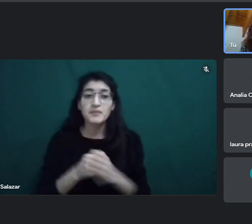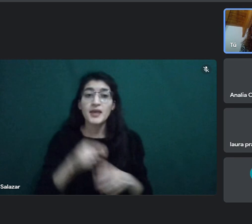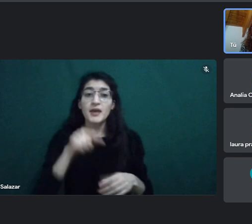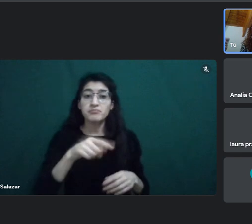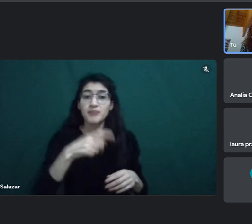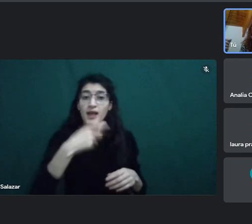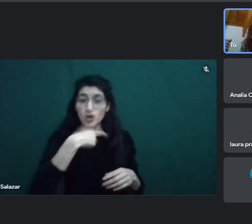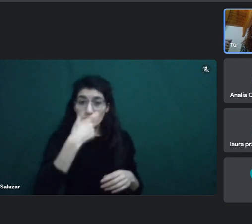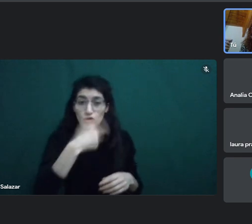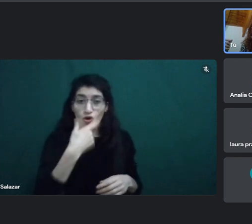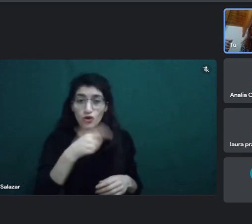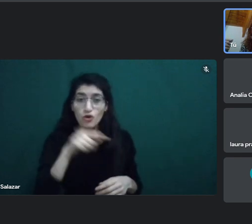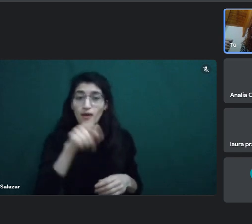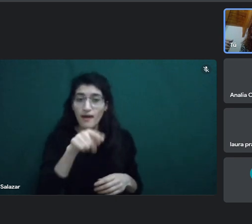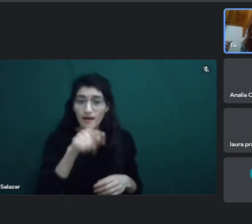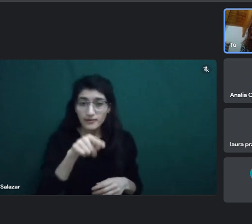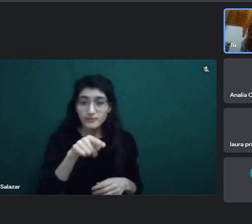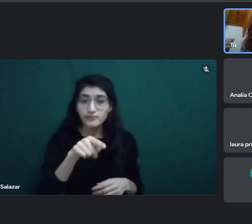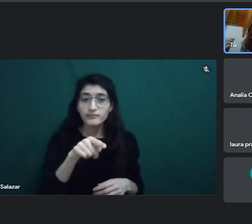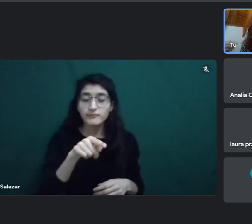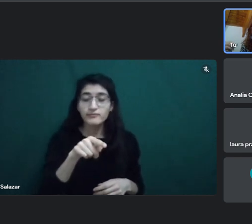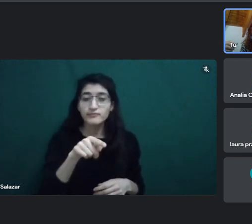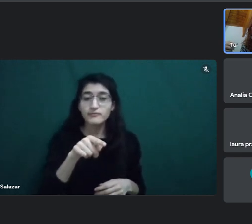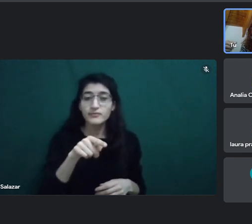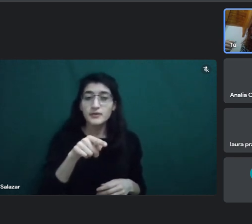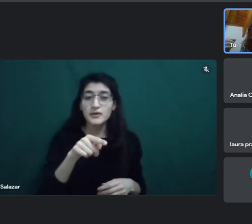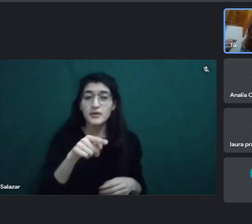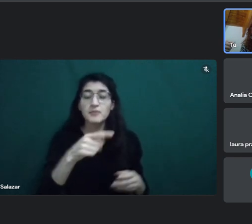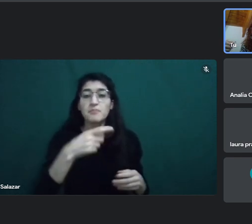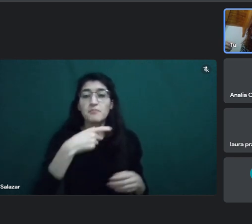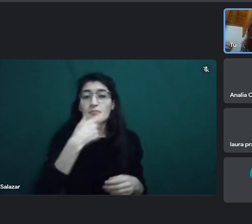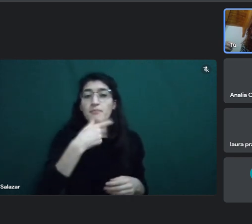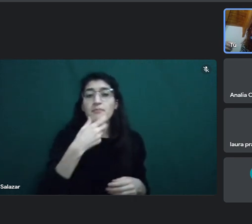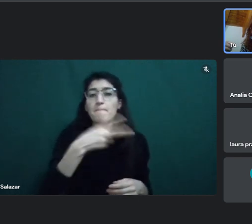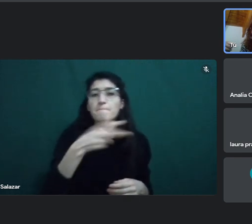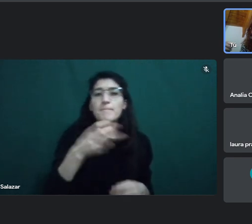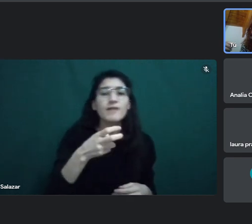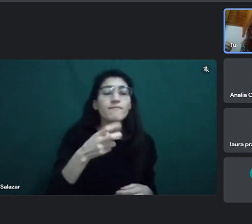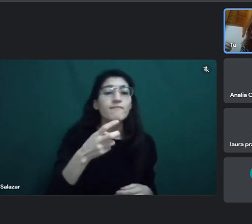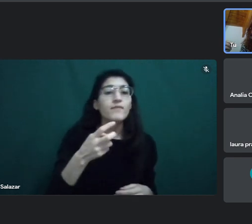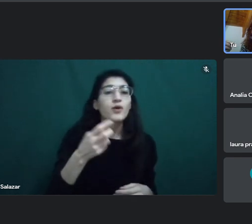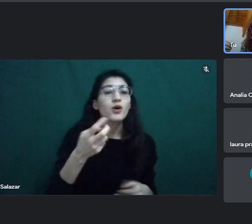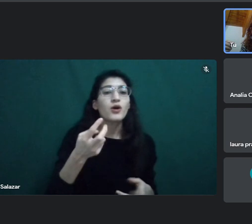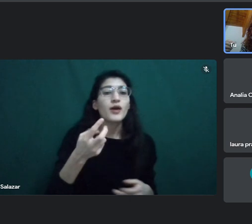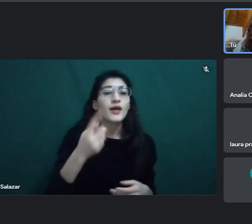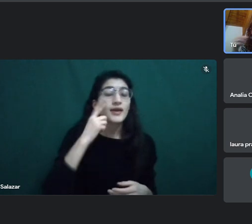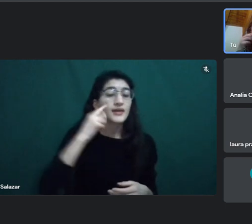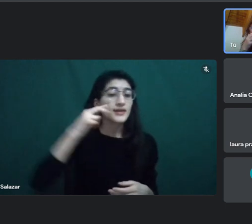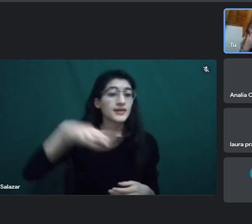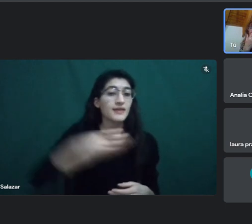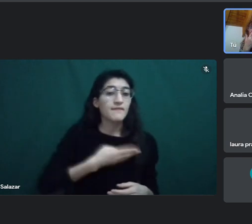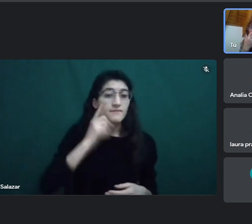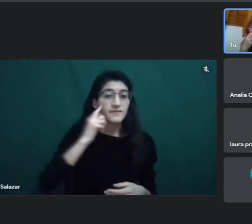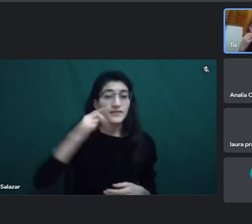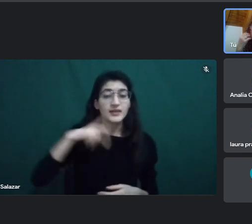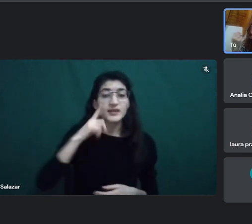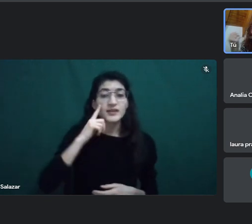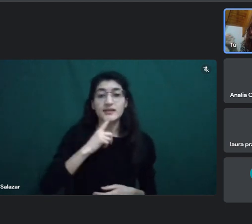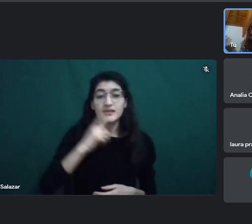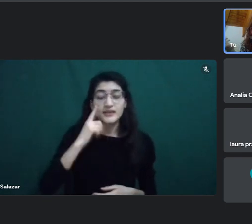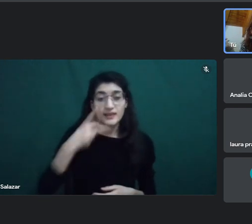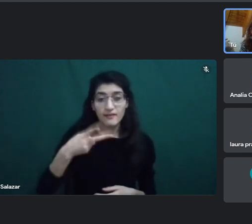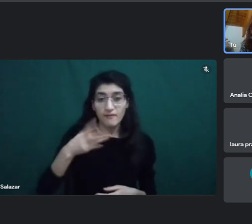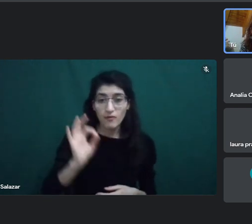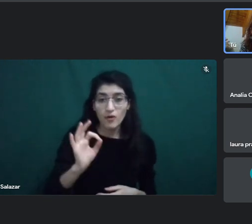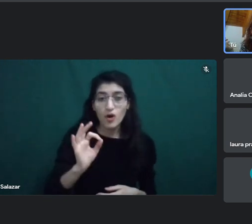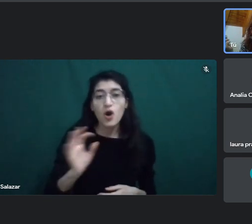estarían, podían ser infinitivo, o sea, preposición más ING, que entonces ING se lee en infinitivo, o